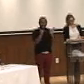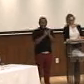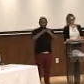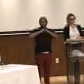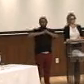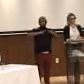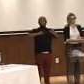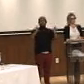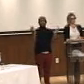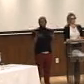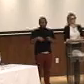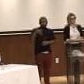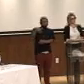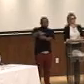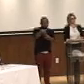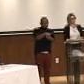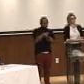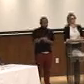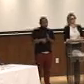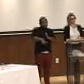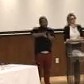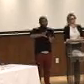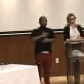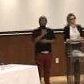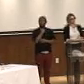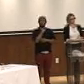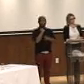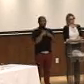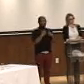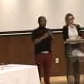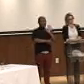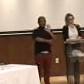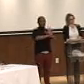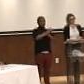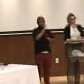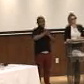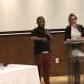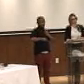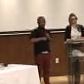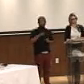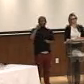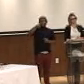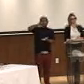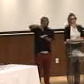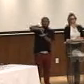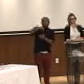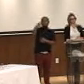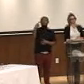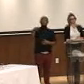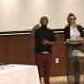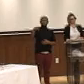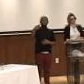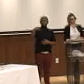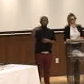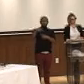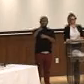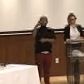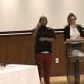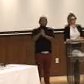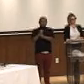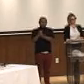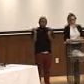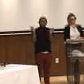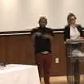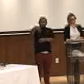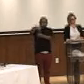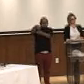fazer a eleição. Estamos fazendo agora para reitor. Quando o Campus Planaltina fez 5 anos do seu ato autorizativo, a lei permitia fazer a